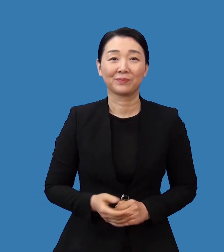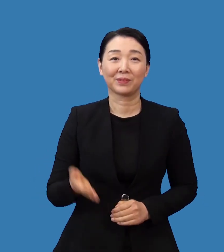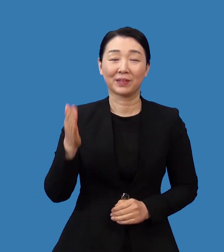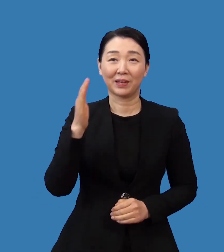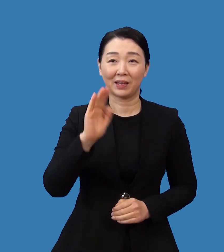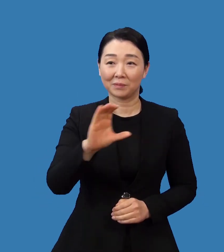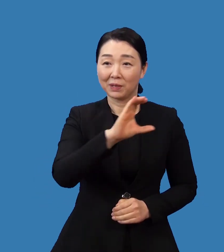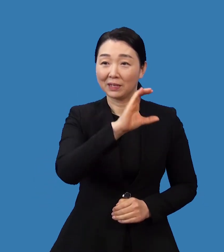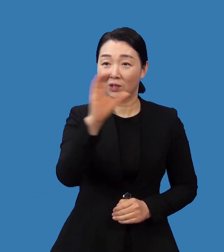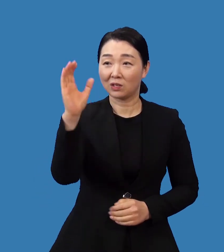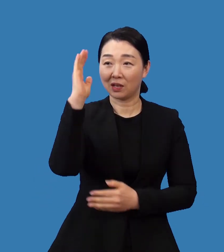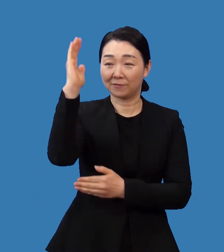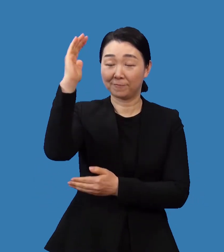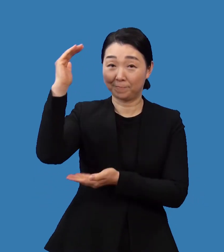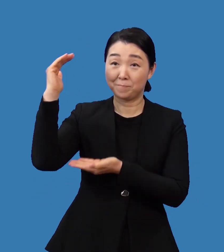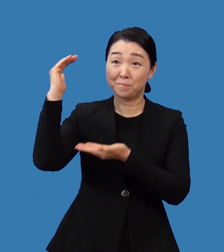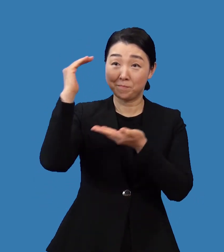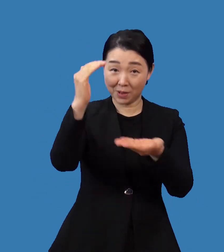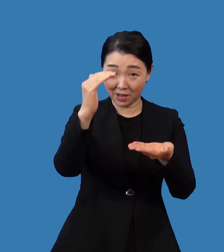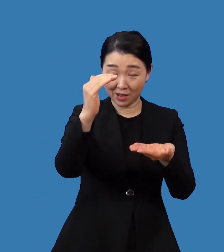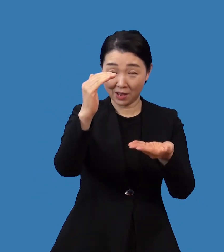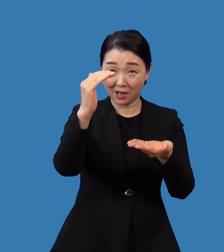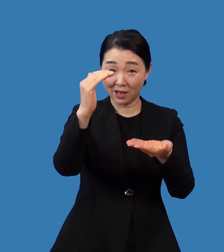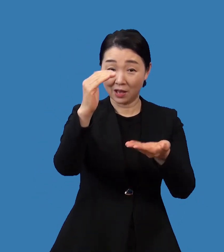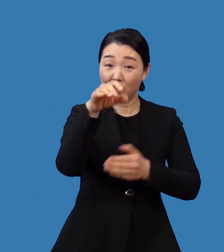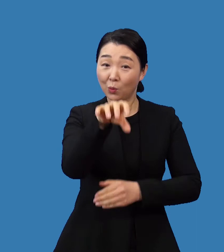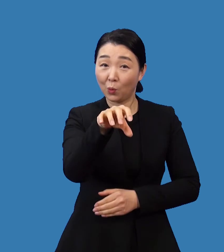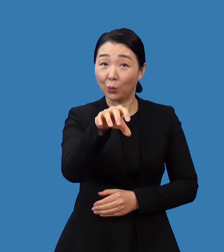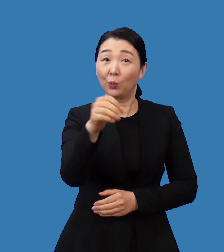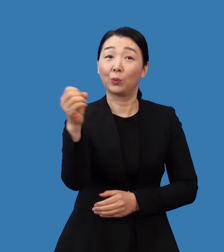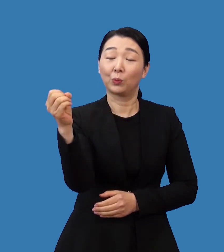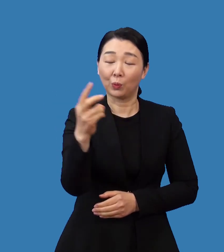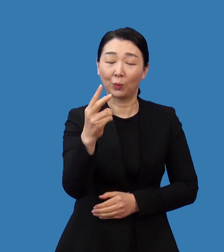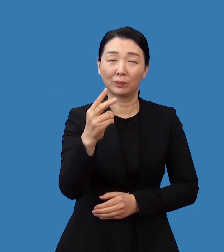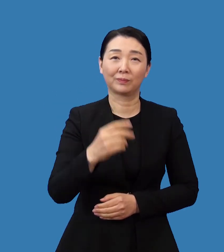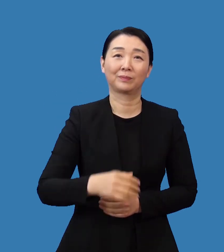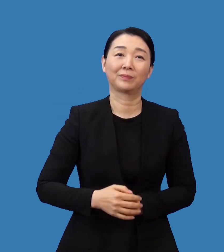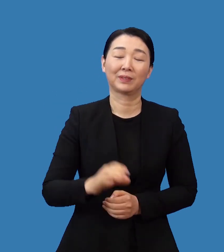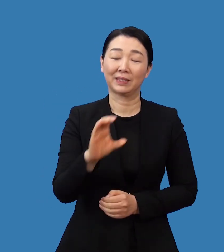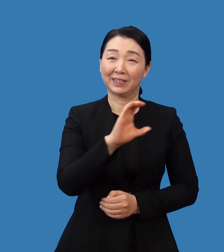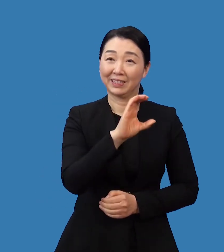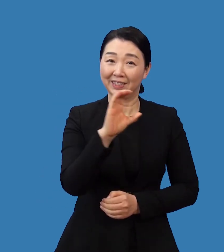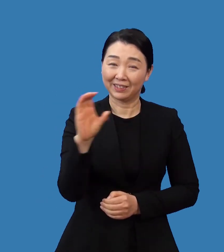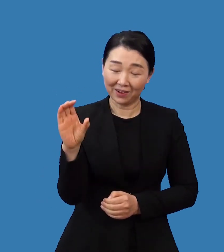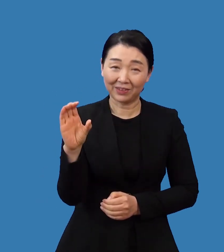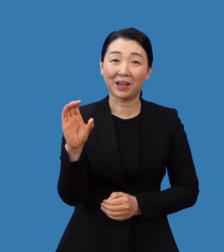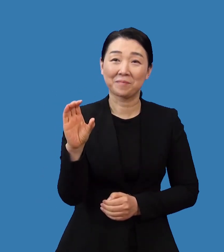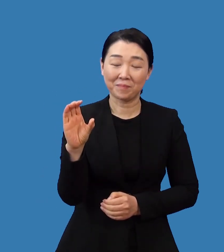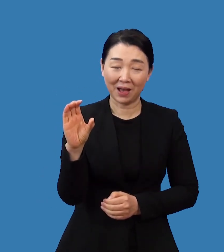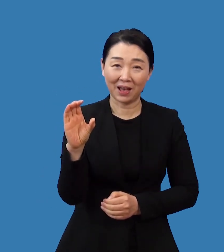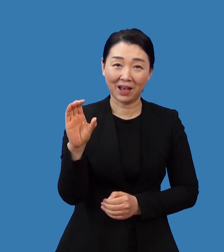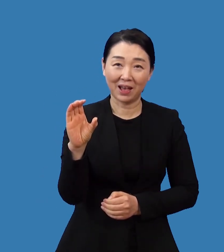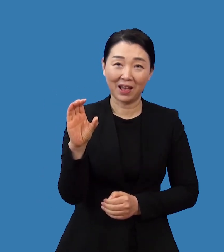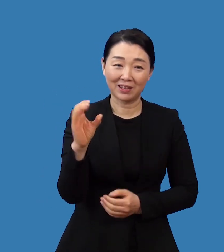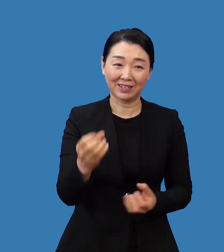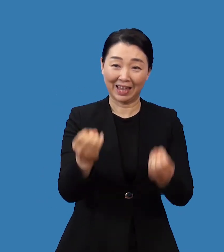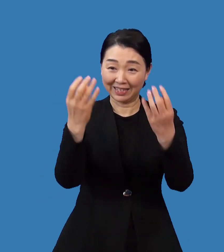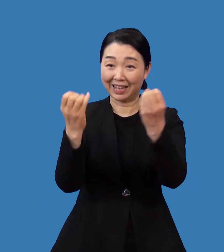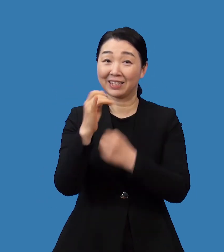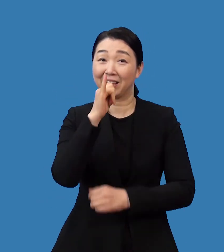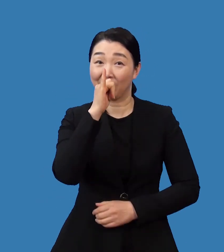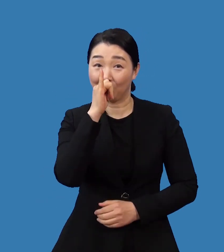성탄의 메시지가 선포되는 곳, 또 성탄의 드라마나 성탄 콘서트가 연주되는 곳마다